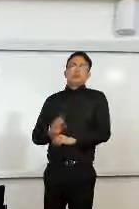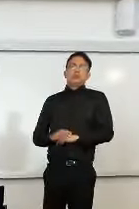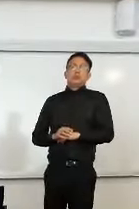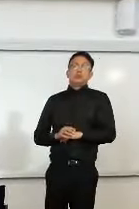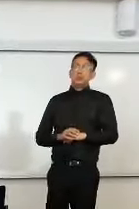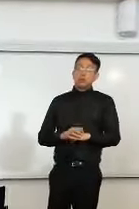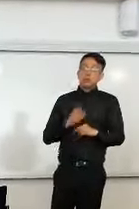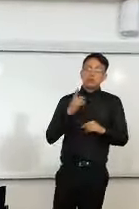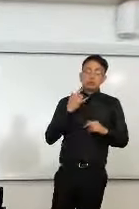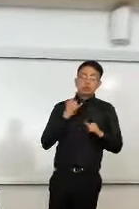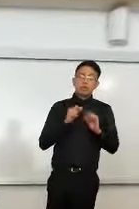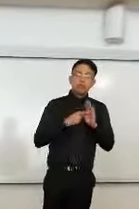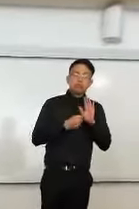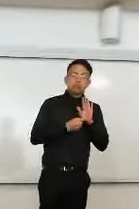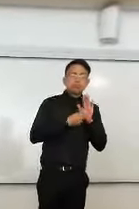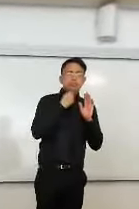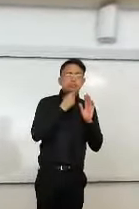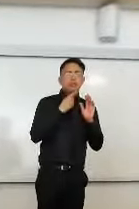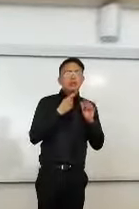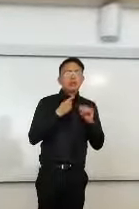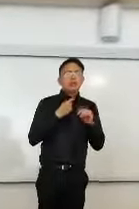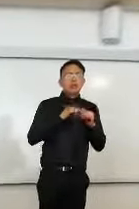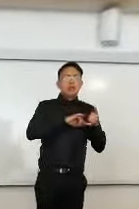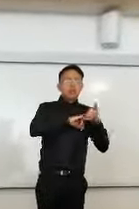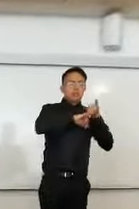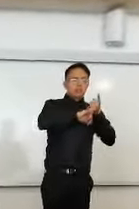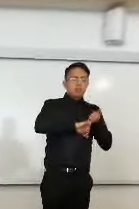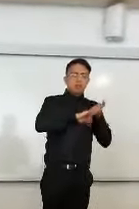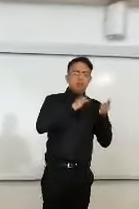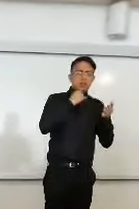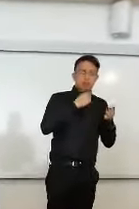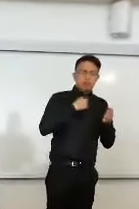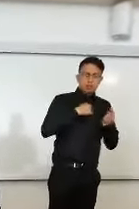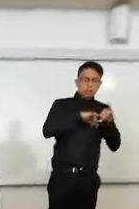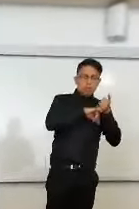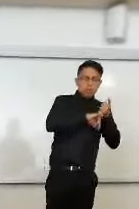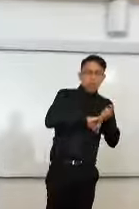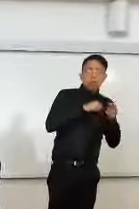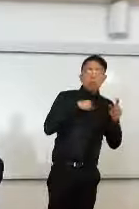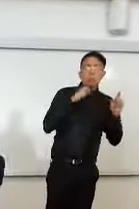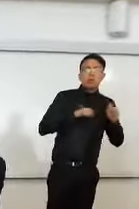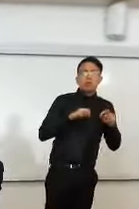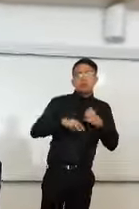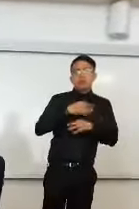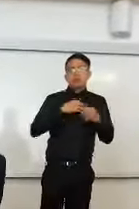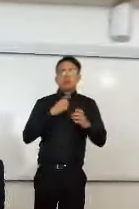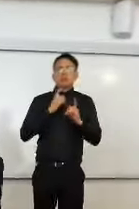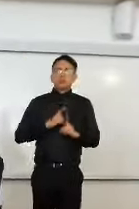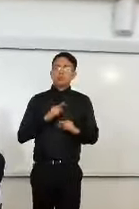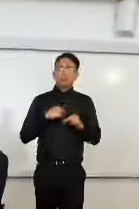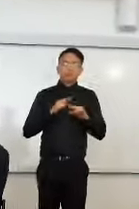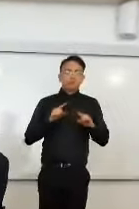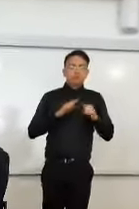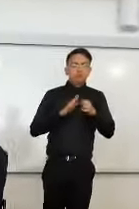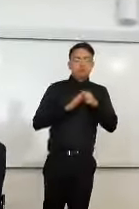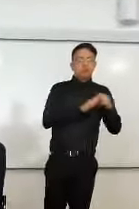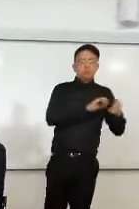¿cierto? Proceso de interdicción para aplicar una toma de derechos personales. Entonces digamos que ahí ese fue uno, digamos, uno de los... Sí.